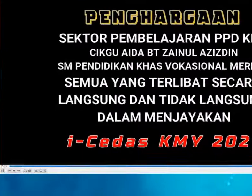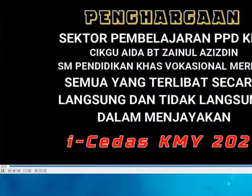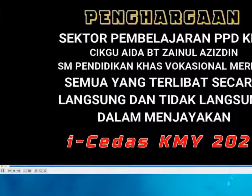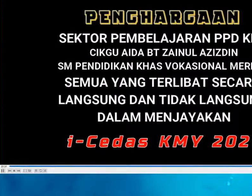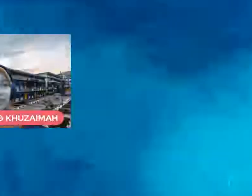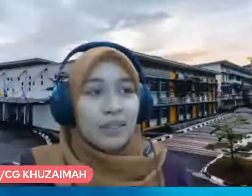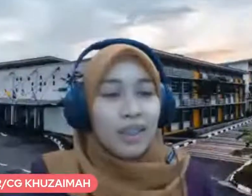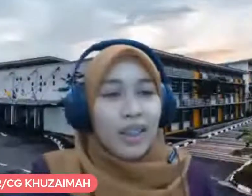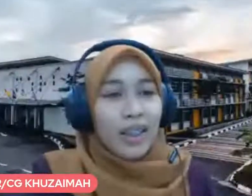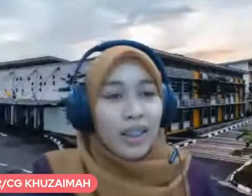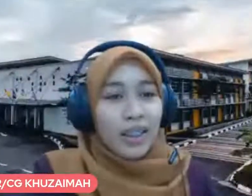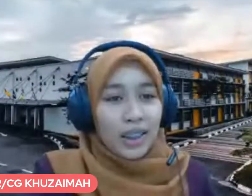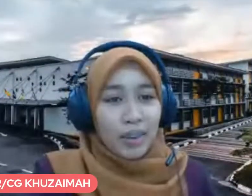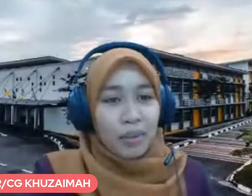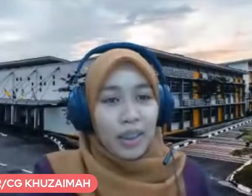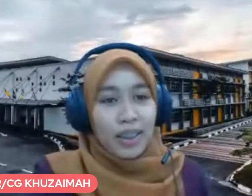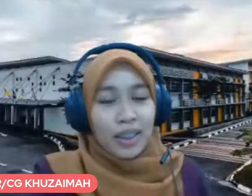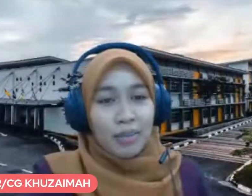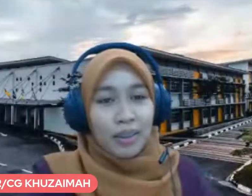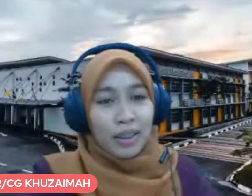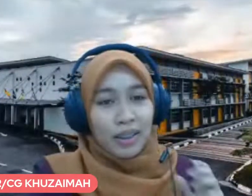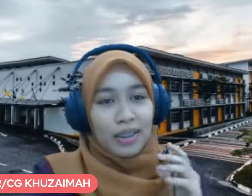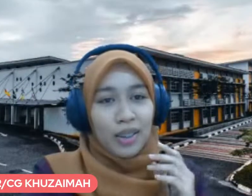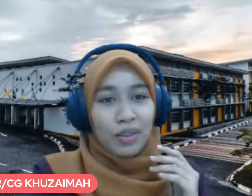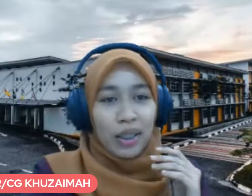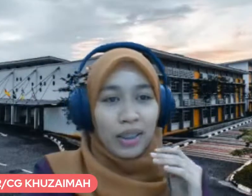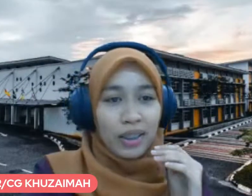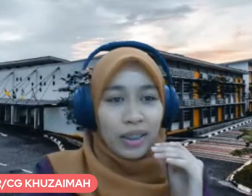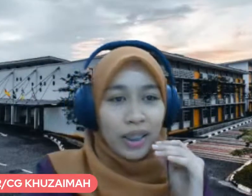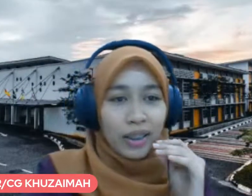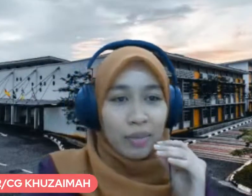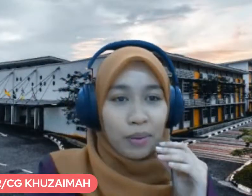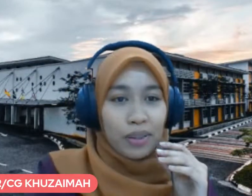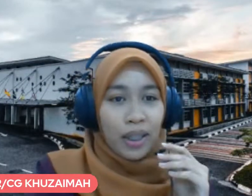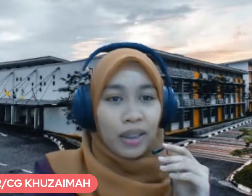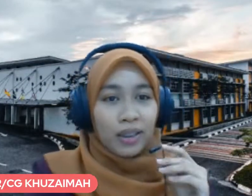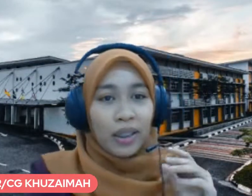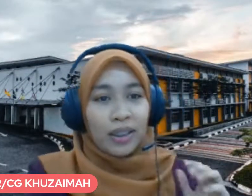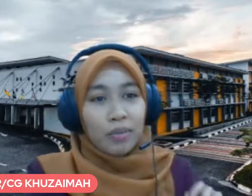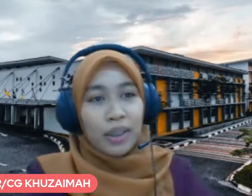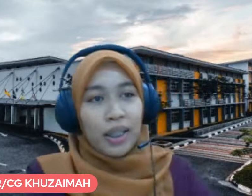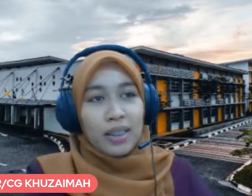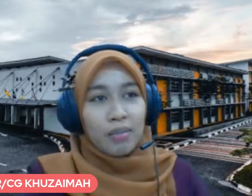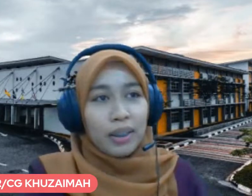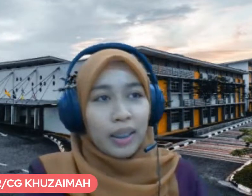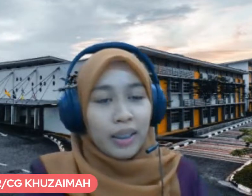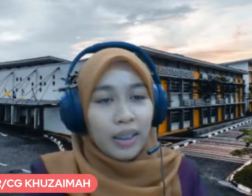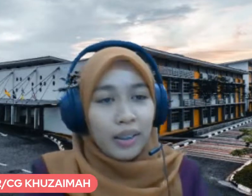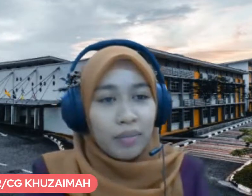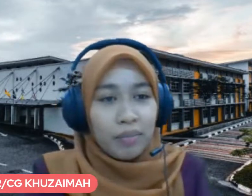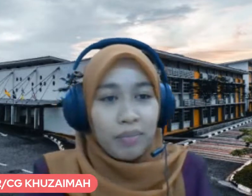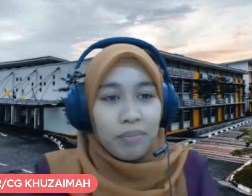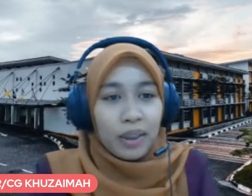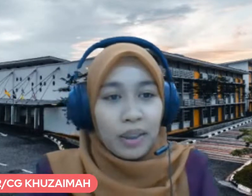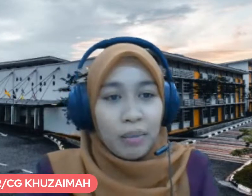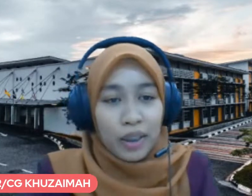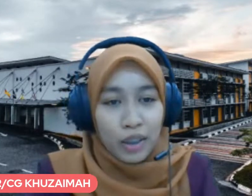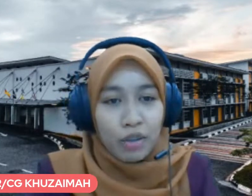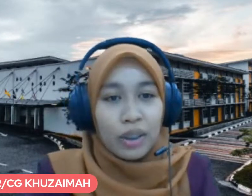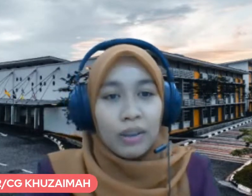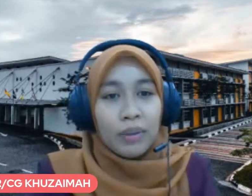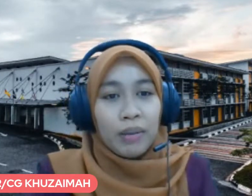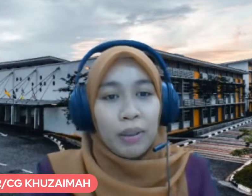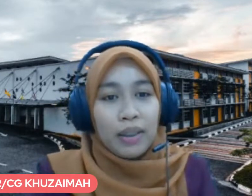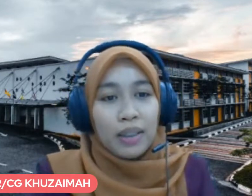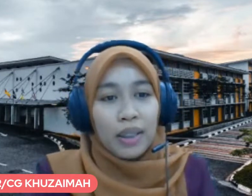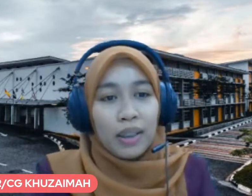akhir-akhir terima kasih kepada Cikgu Idol di atas pekerjaan yang telah diberikan sebentar tadi pagi